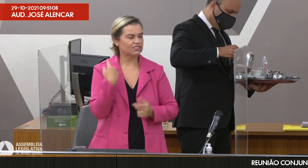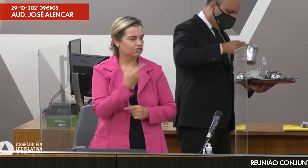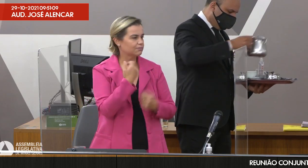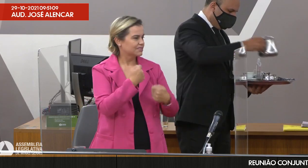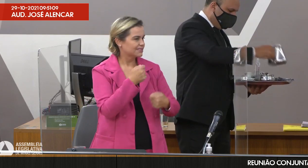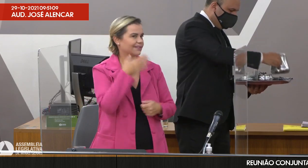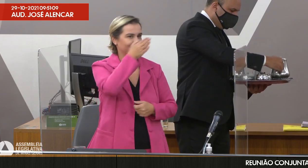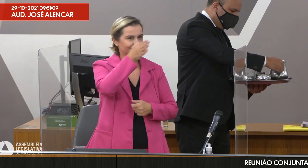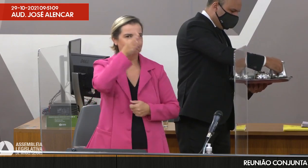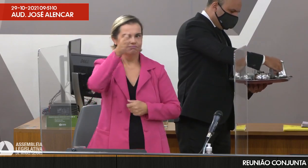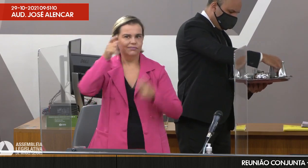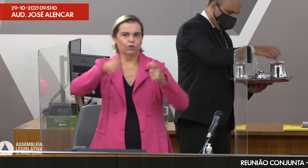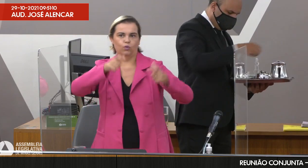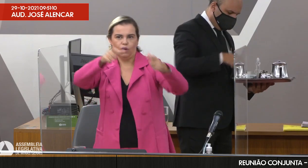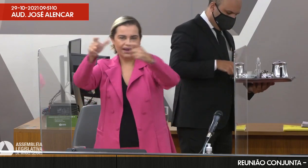sociedade mais inclusiva.